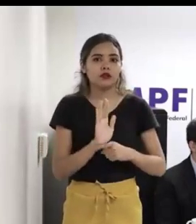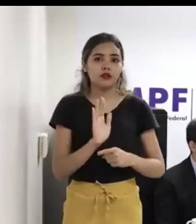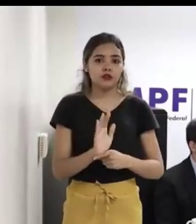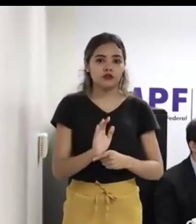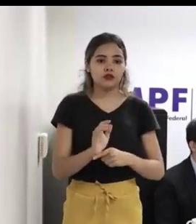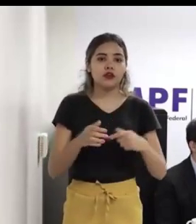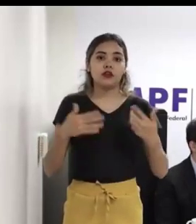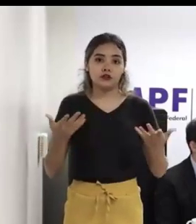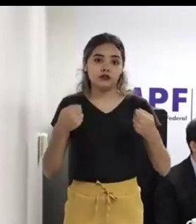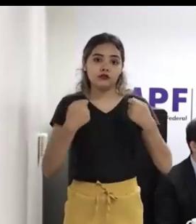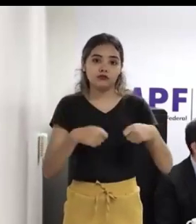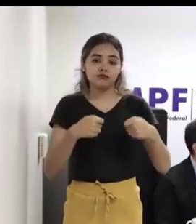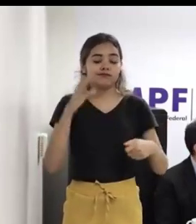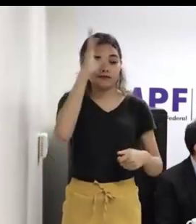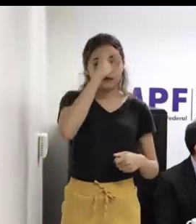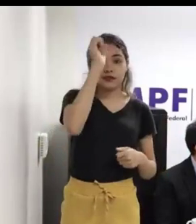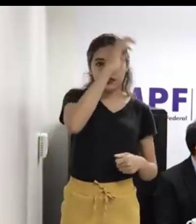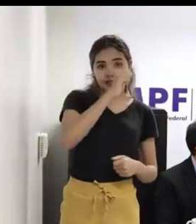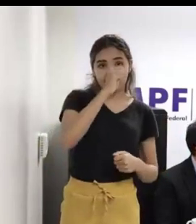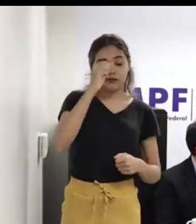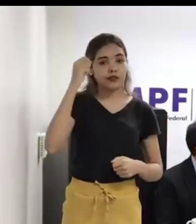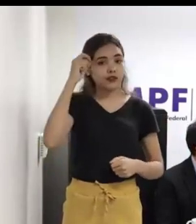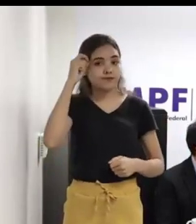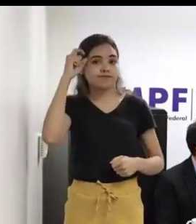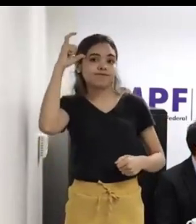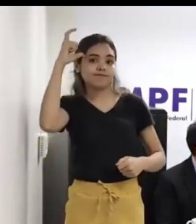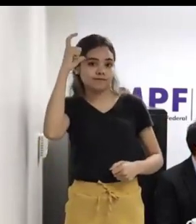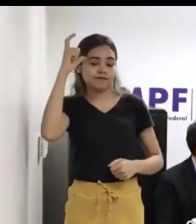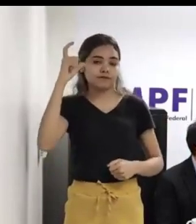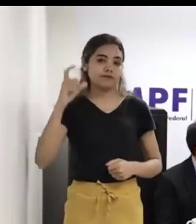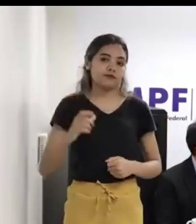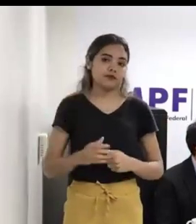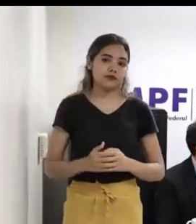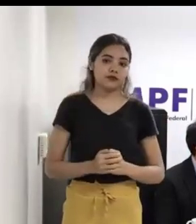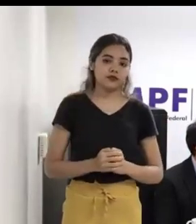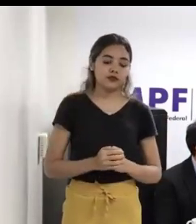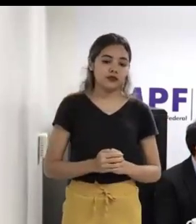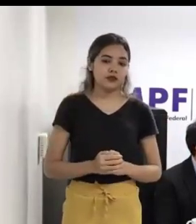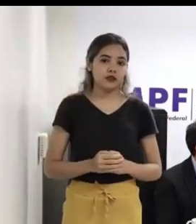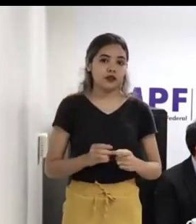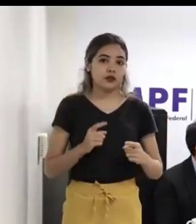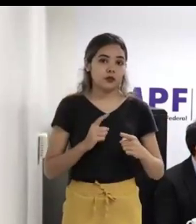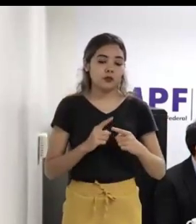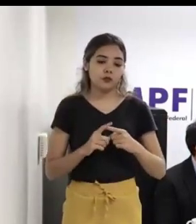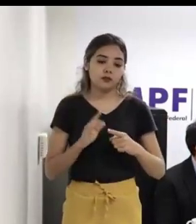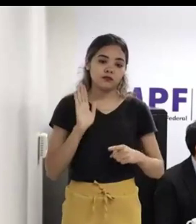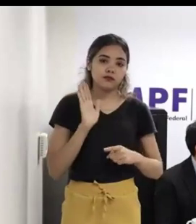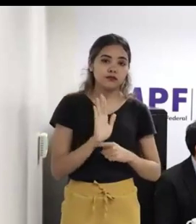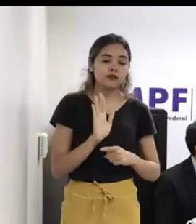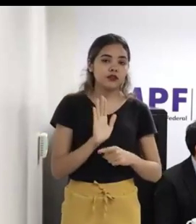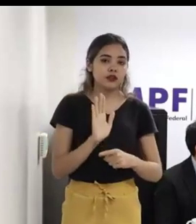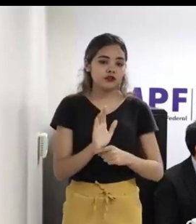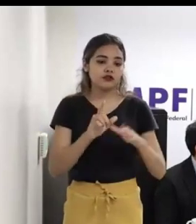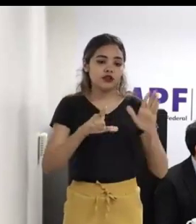dos protocolos das técnicas investigativas para que a o Estatuto da Criança do Adolescente eh a a as